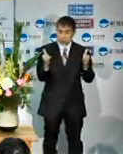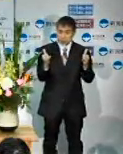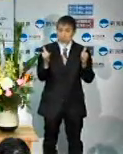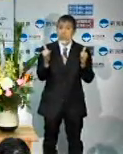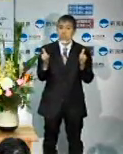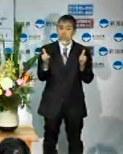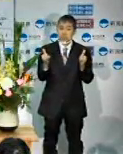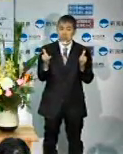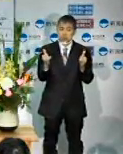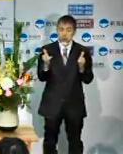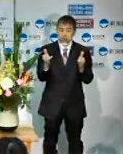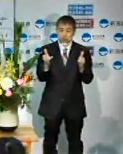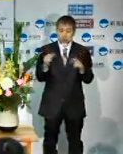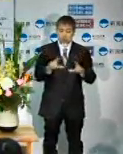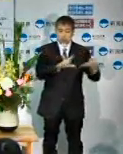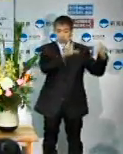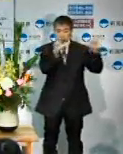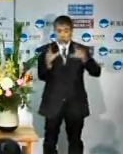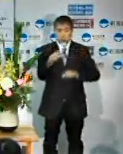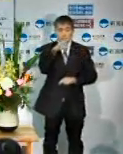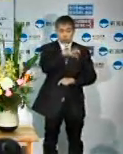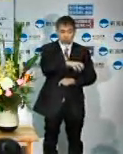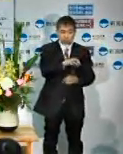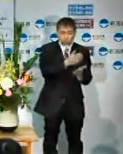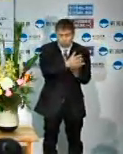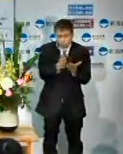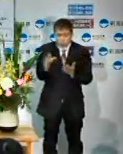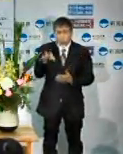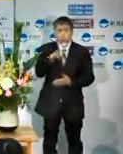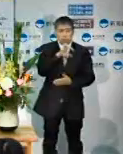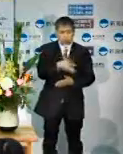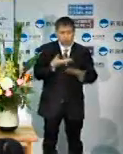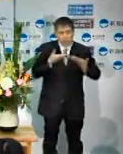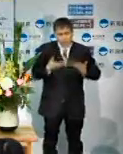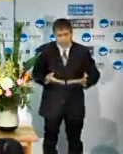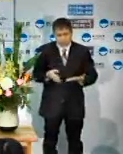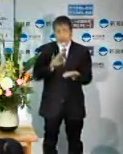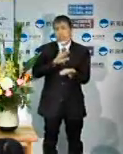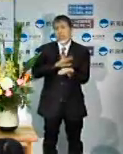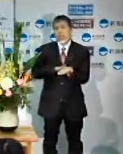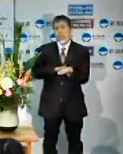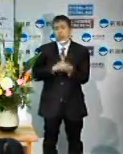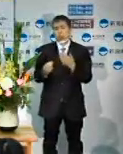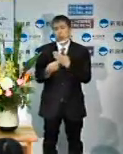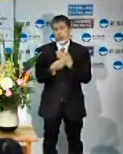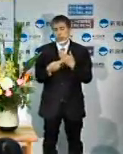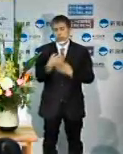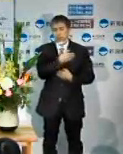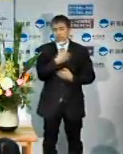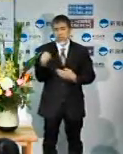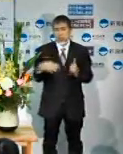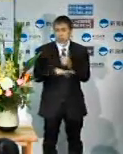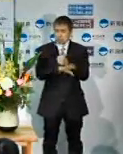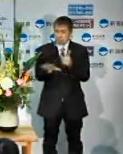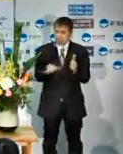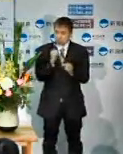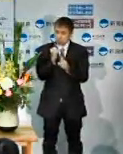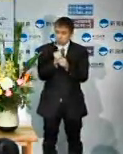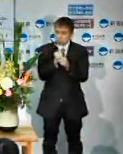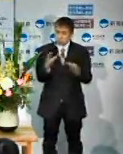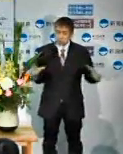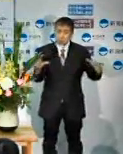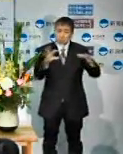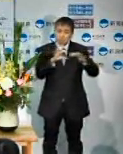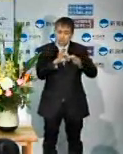にどこに住んでいても安心して適切な医療を受けることができる、そういう環境づくりにつながっていく、その重